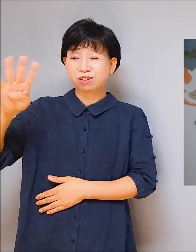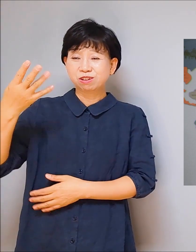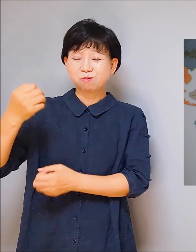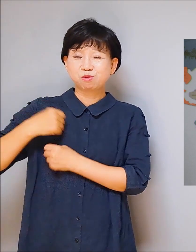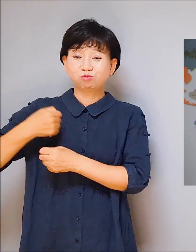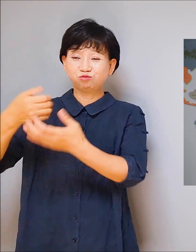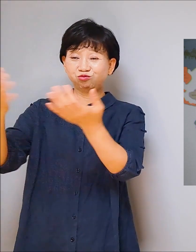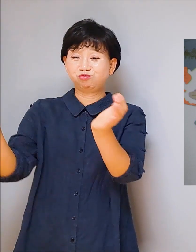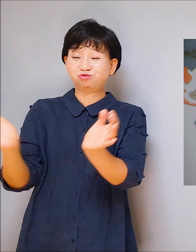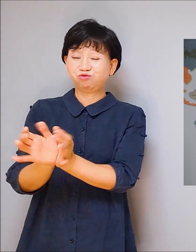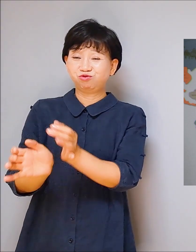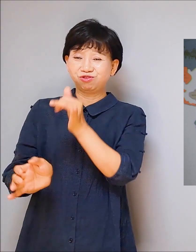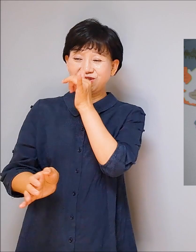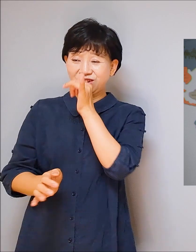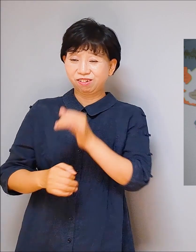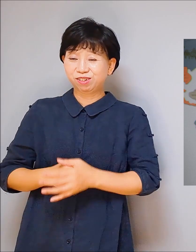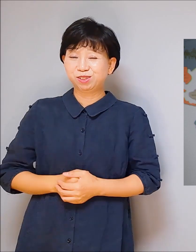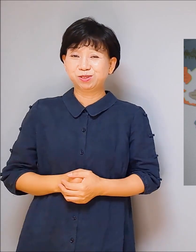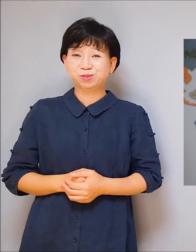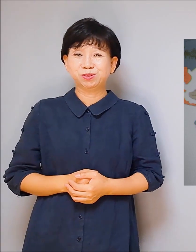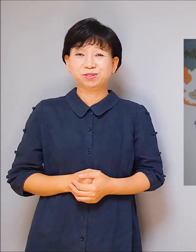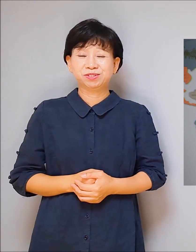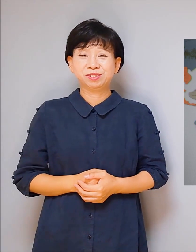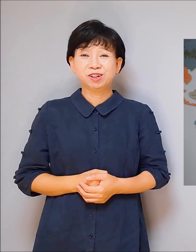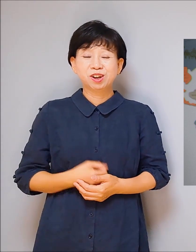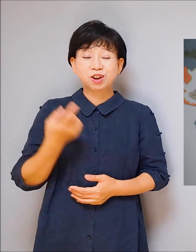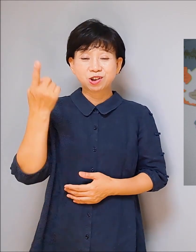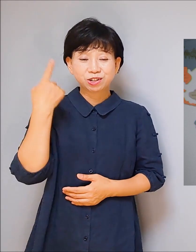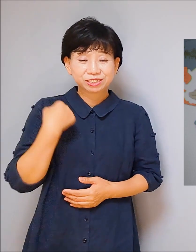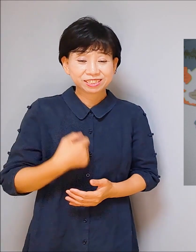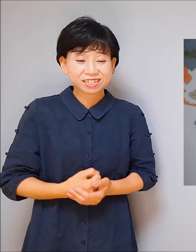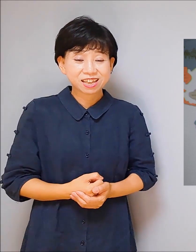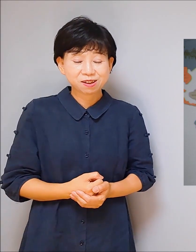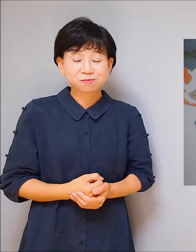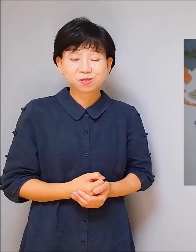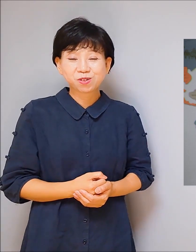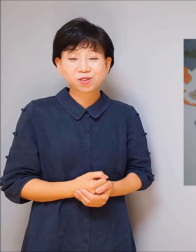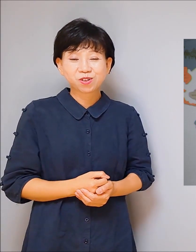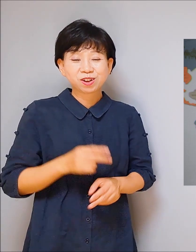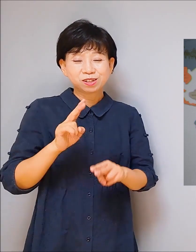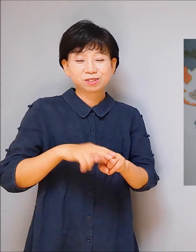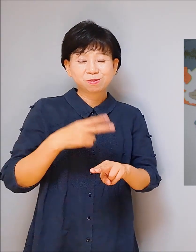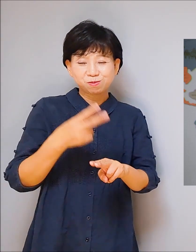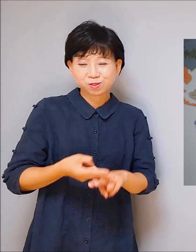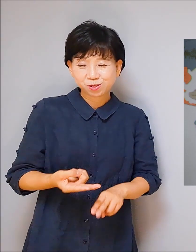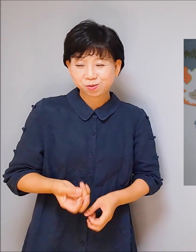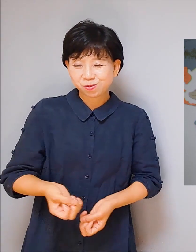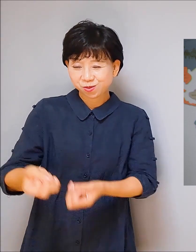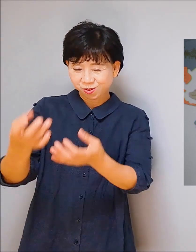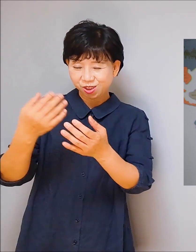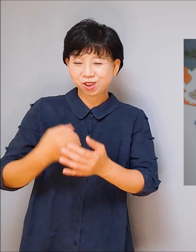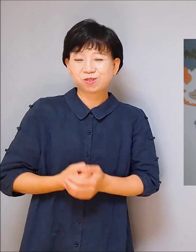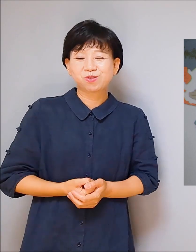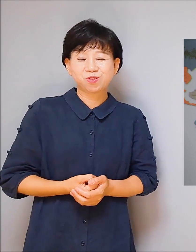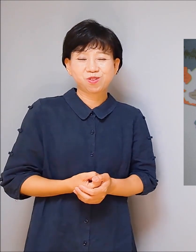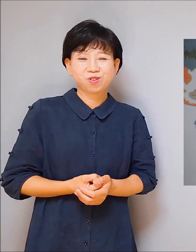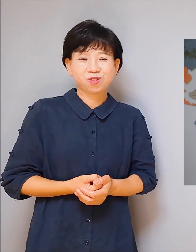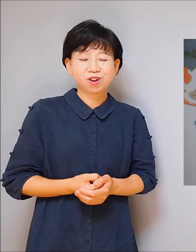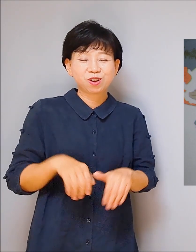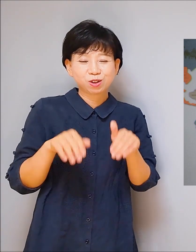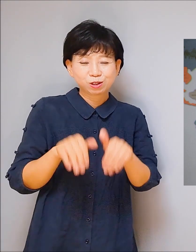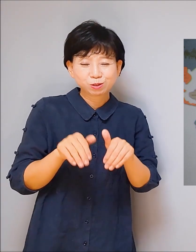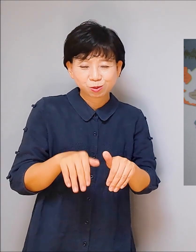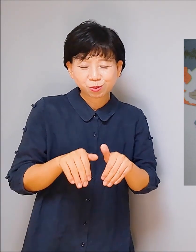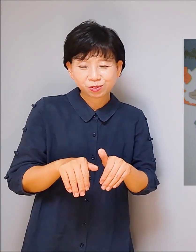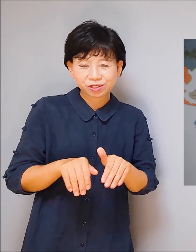400명이 보이는 거죠. 분명 야곱이 어제는 다 앞서 보내고 홀로 남았지만 오늘은 좀 다릅니다.